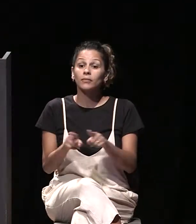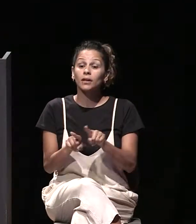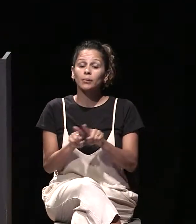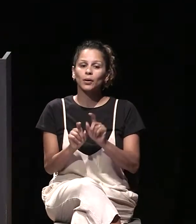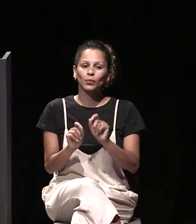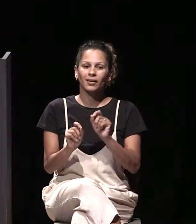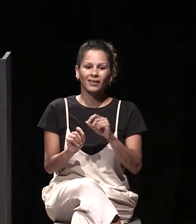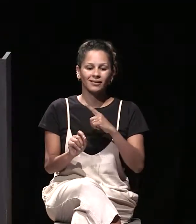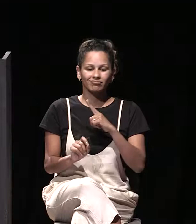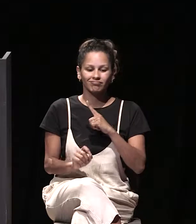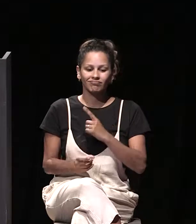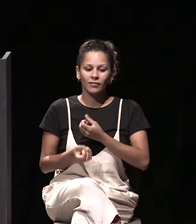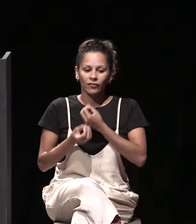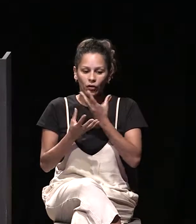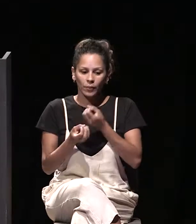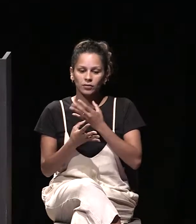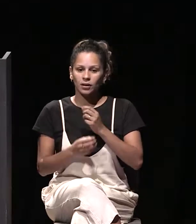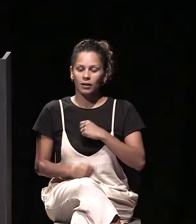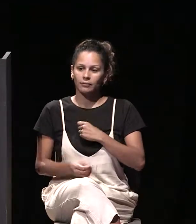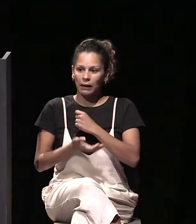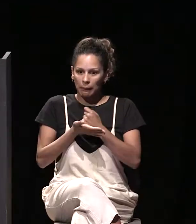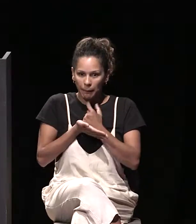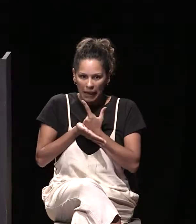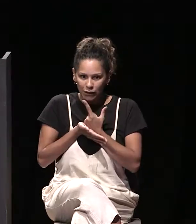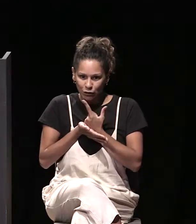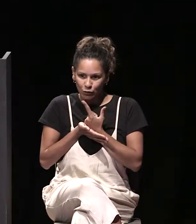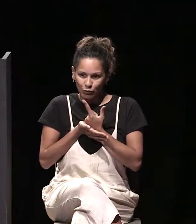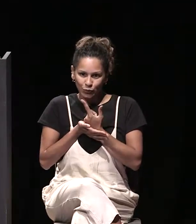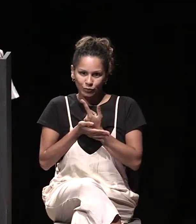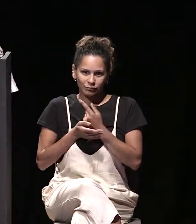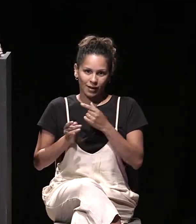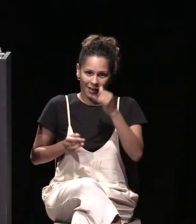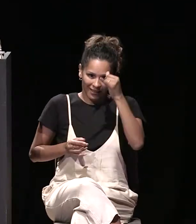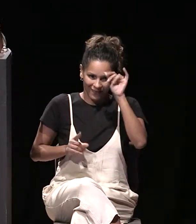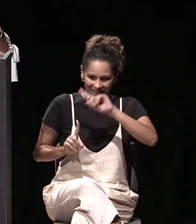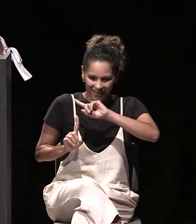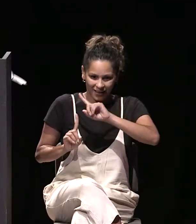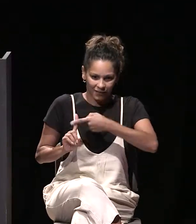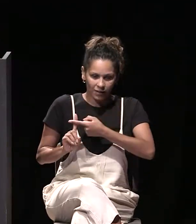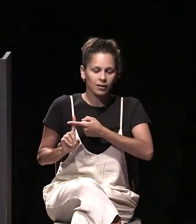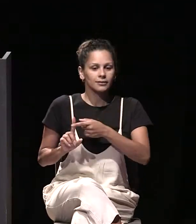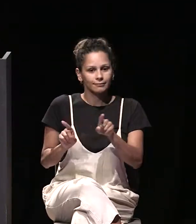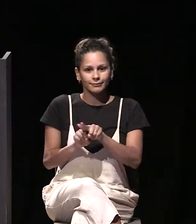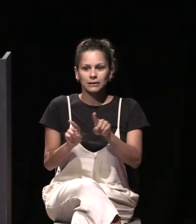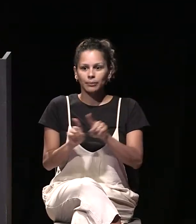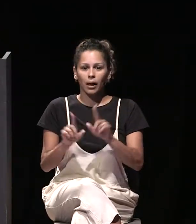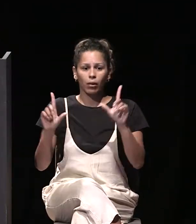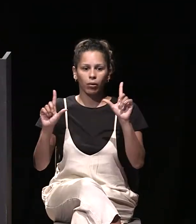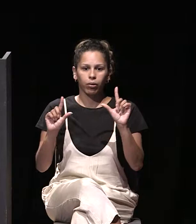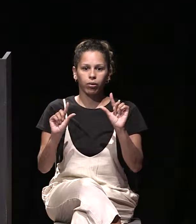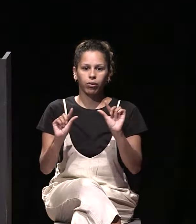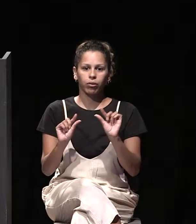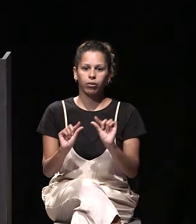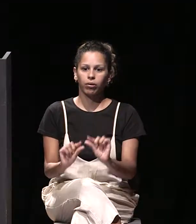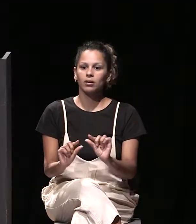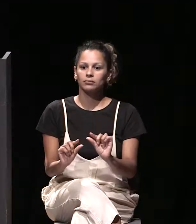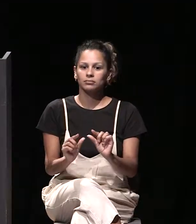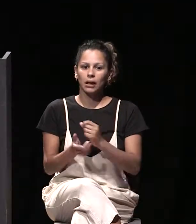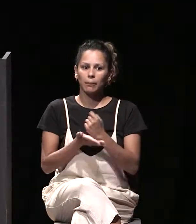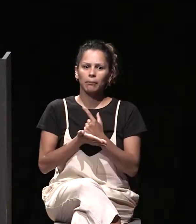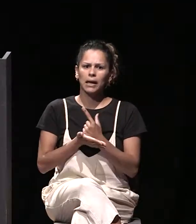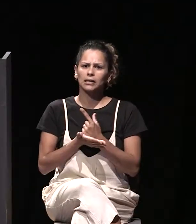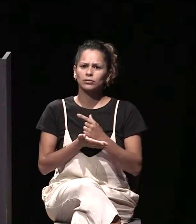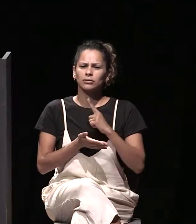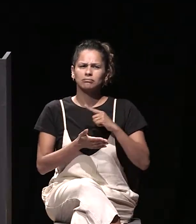baixa prevalência de uso de métodos anticoncepcionais. O Brasil também é um país que aumentou muito o uso de métodos anticoncepcionais nos últimos